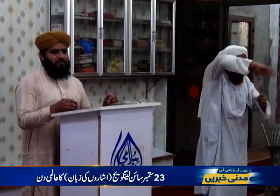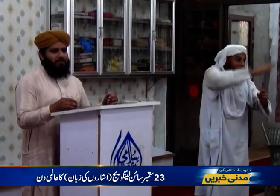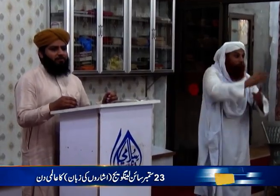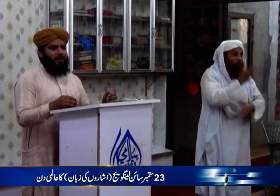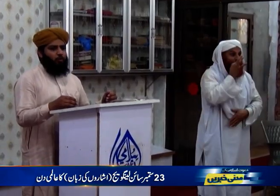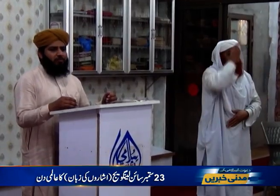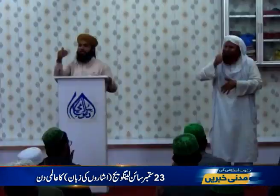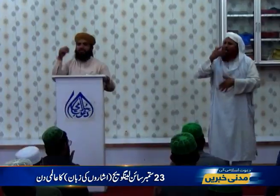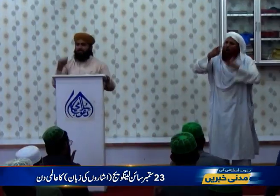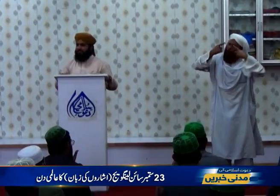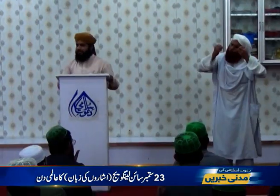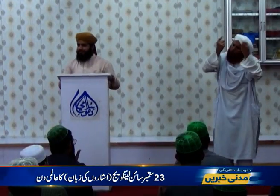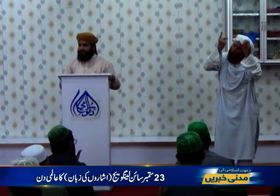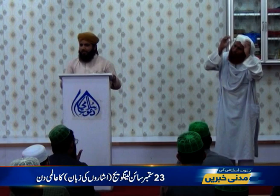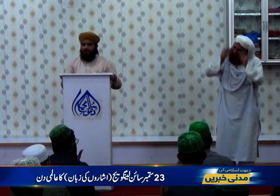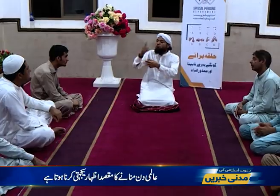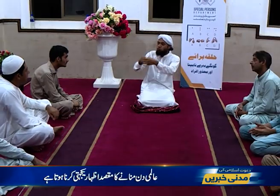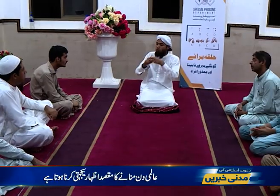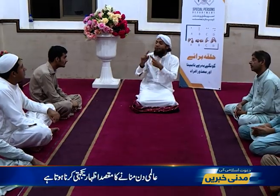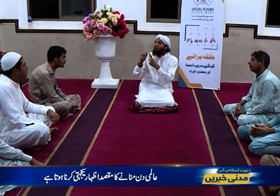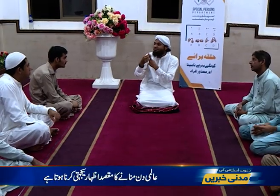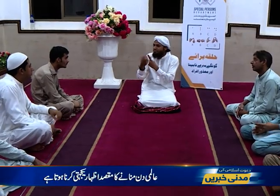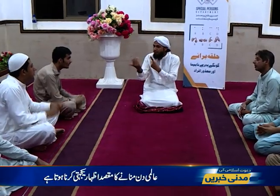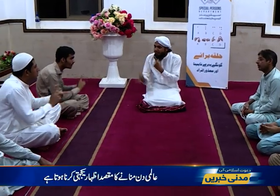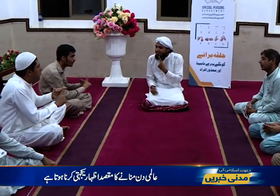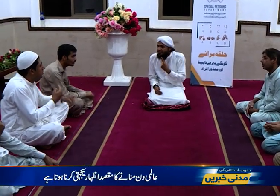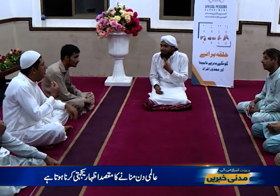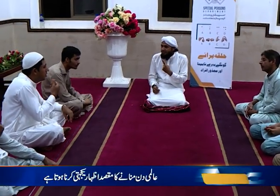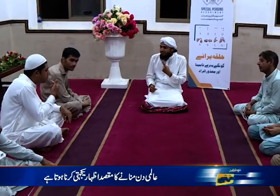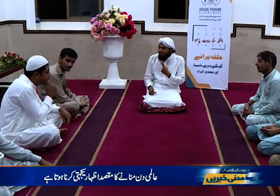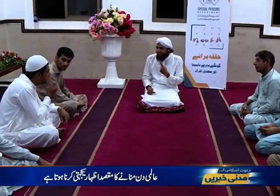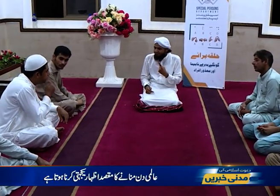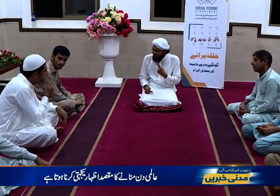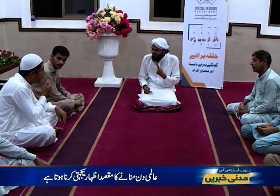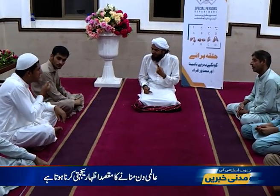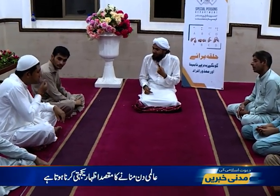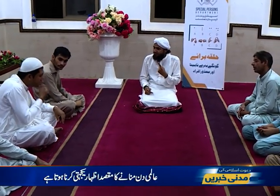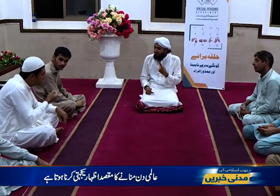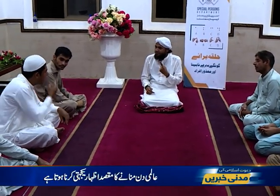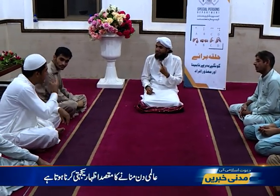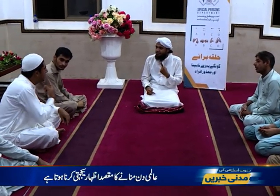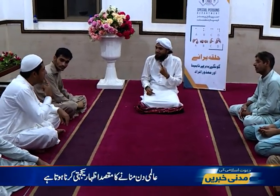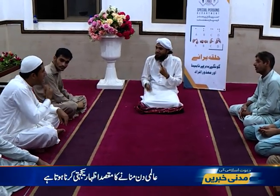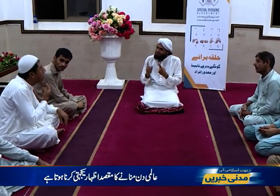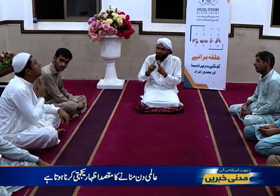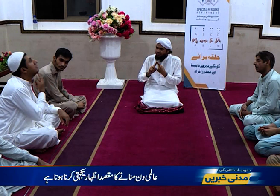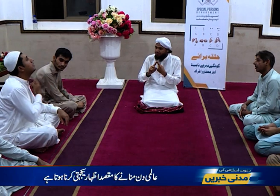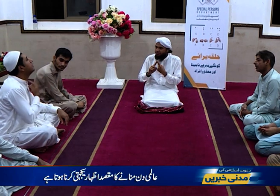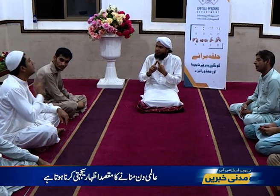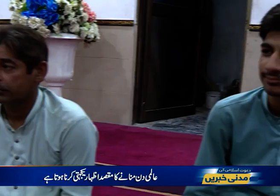اس دن کو منانے کا مقصد ایسے افراد جو سن اور بول نہیں سکتے ان سے اظہار یکجہتی کرنا ہے۔ قوت گویائی و سماعت سے محروم افراد کو معاشرہ